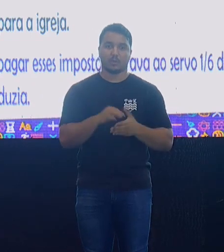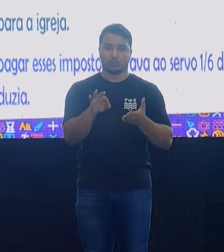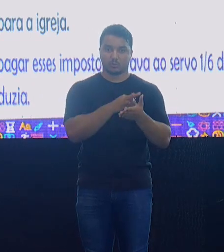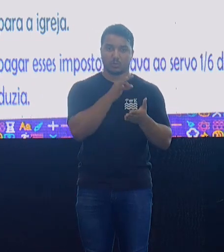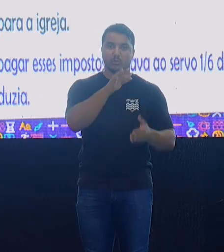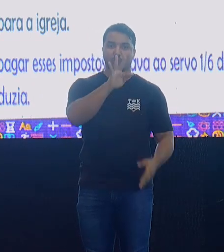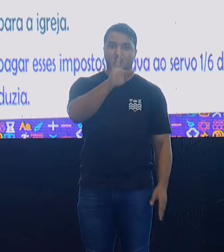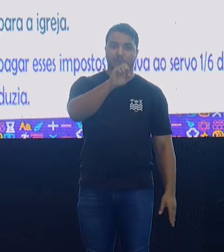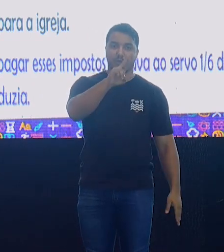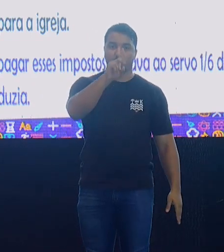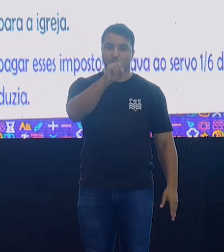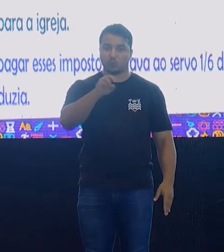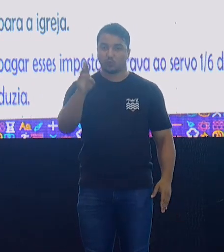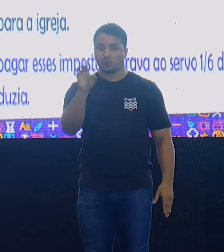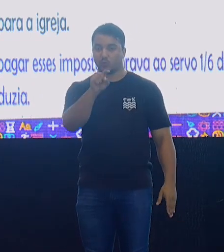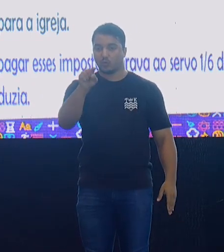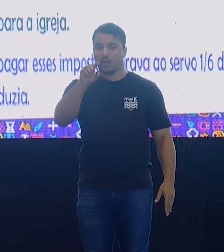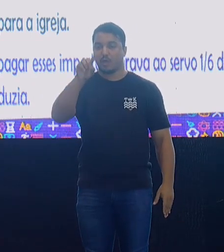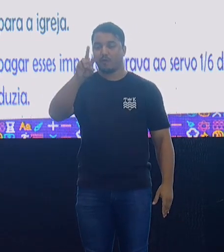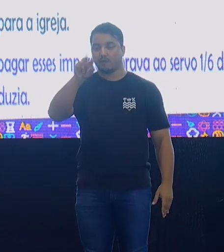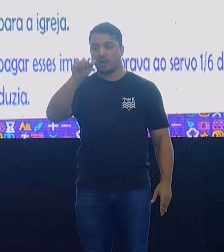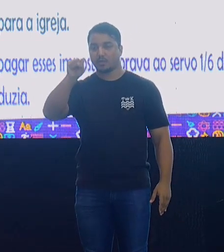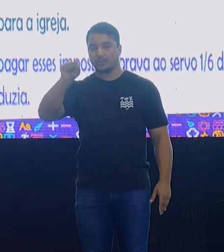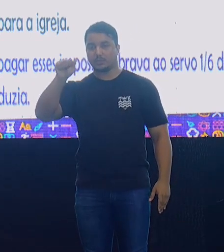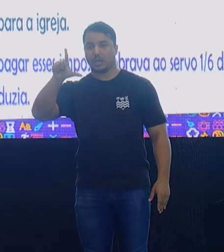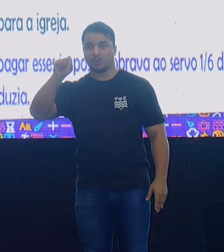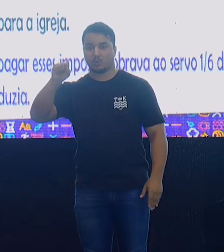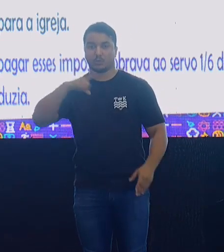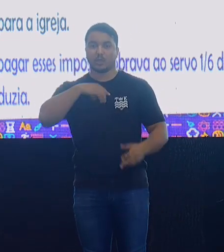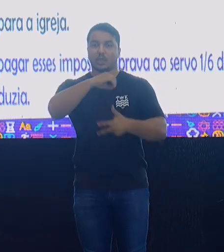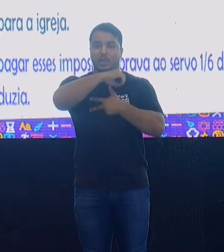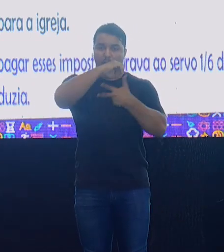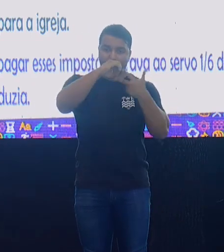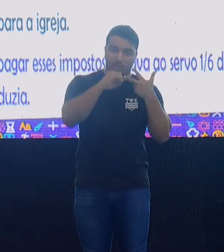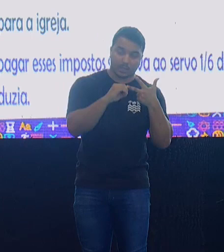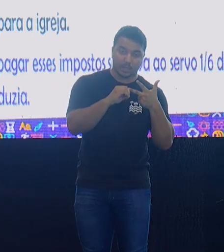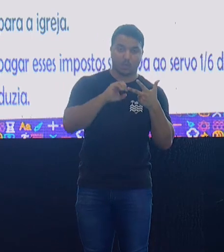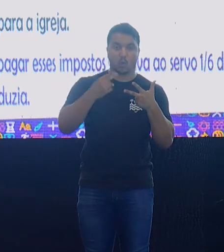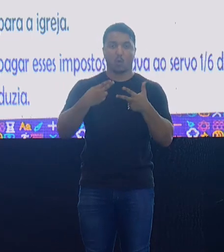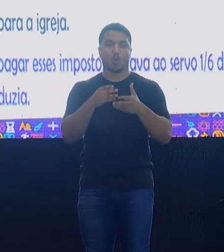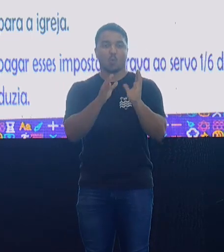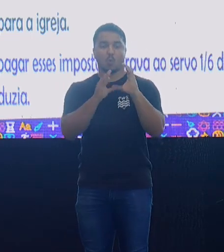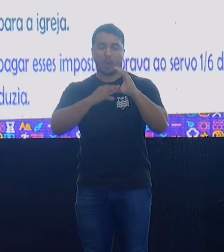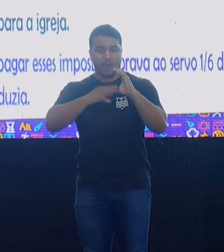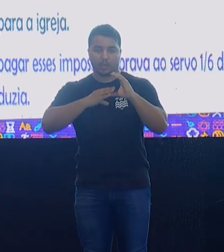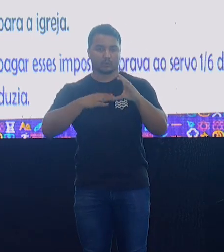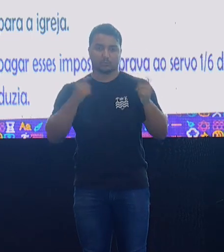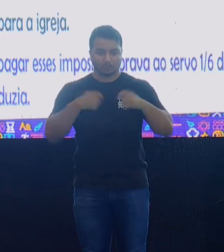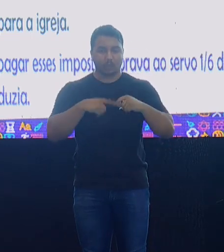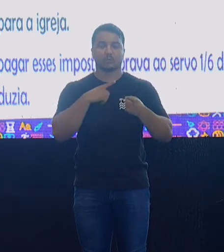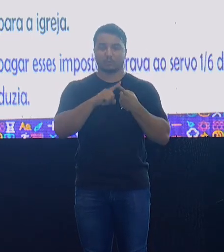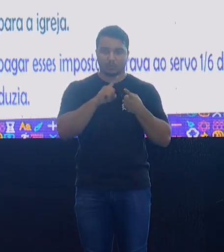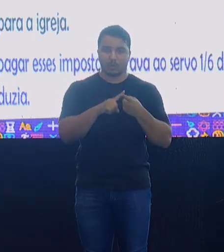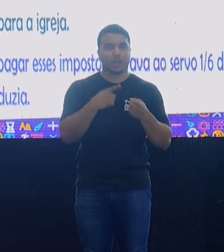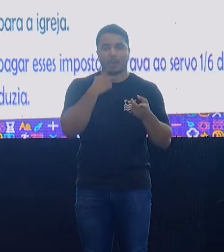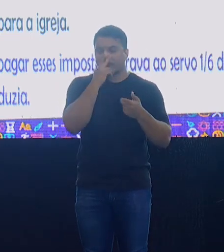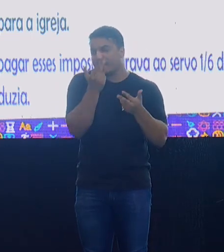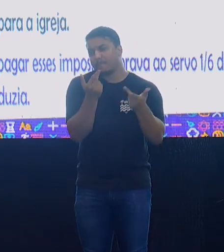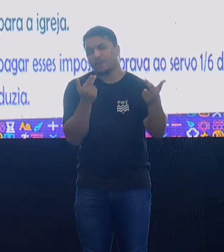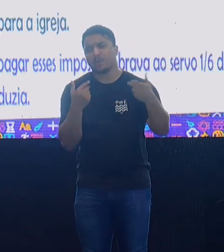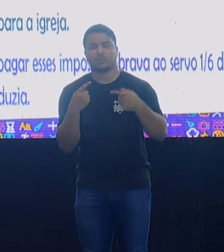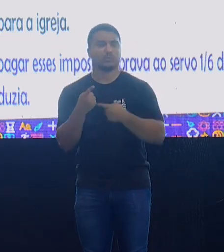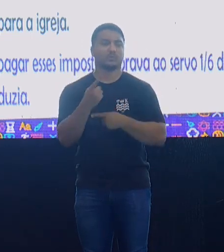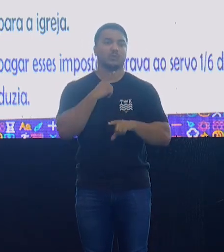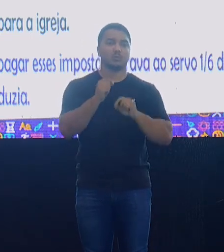feudo-vassálico. Se tu pegar isso numa prova da UES, numa prova do Enem, é a mesma coisa que pacto de suzerania e vassalagem. É uma relação